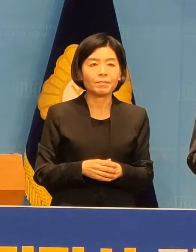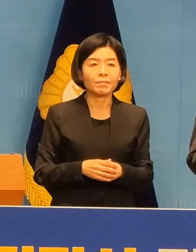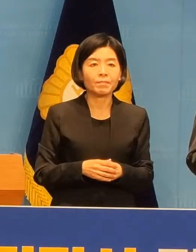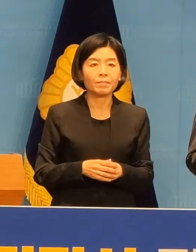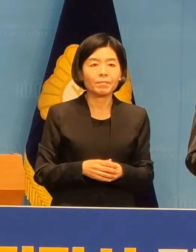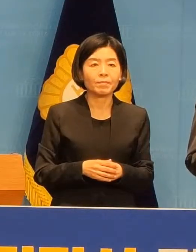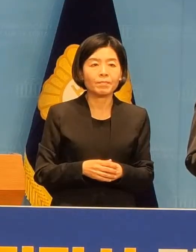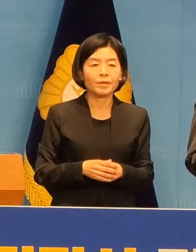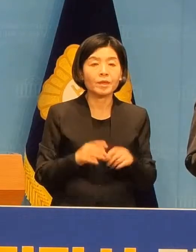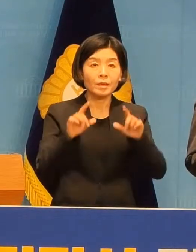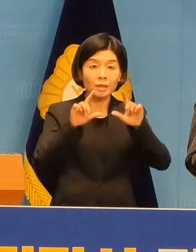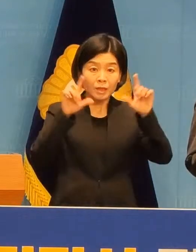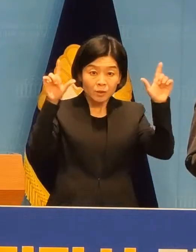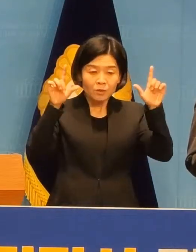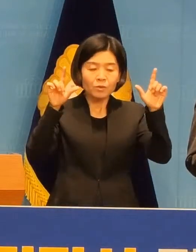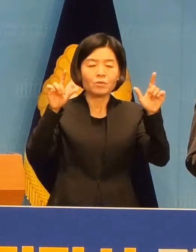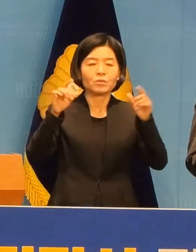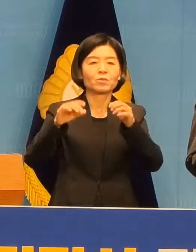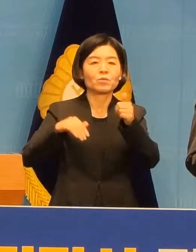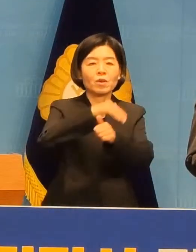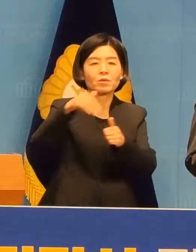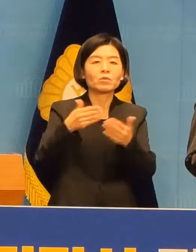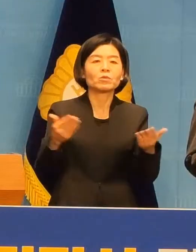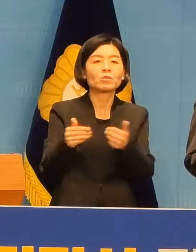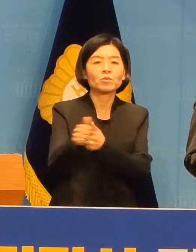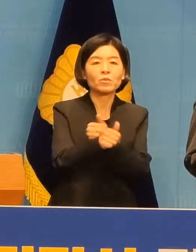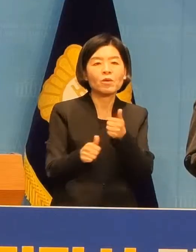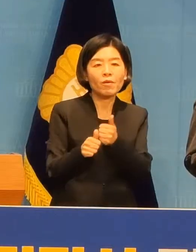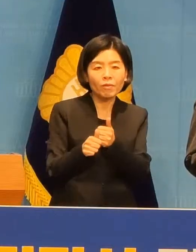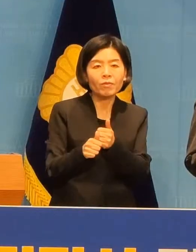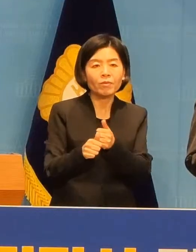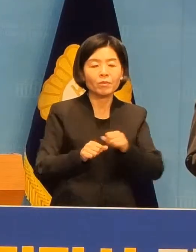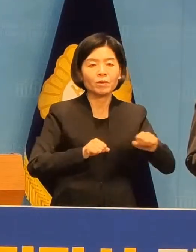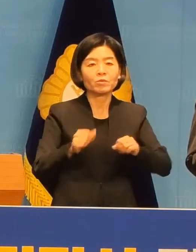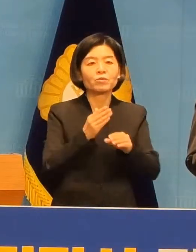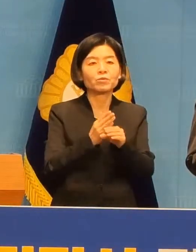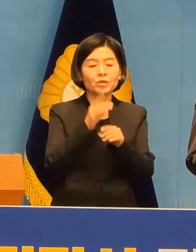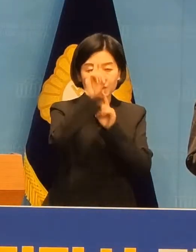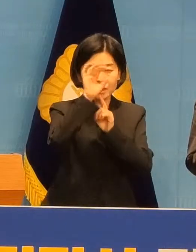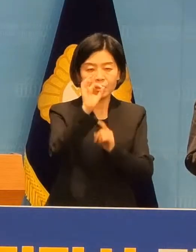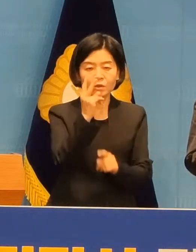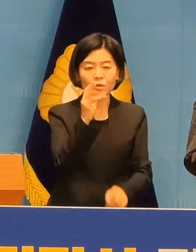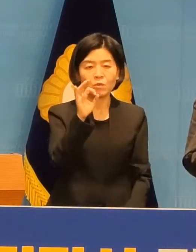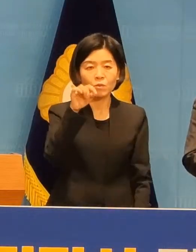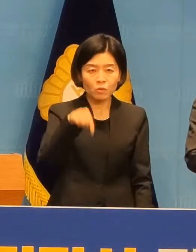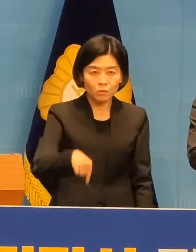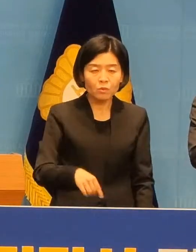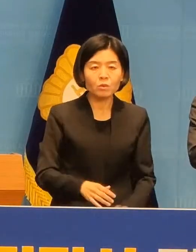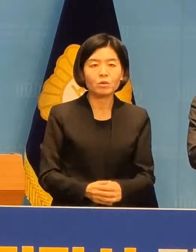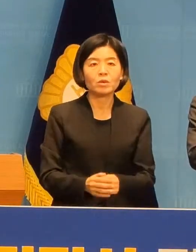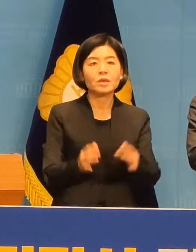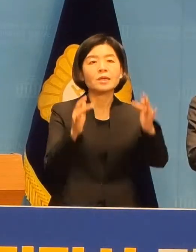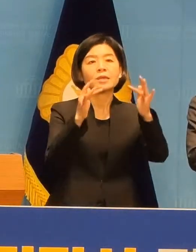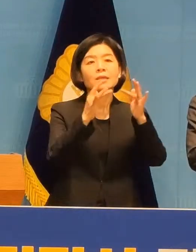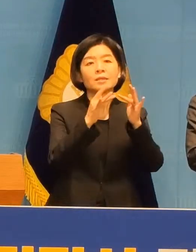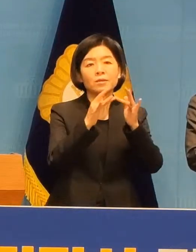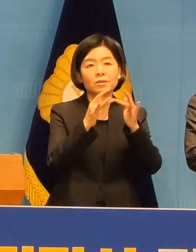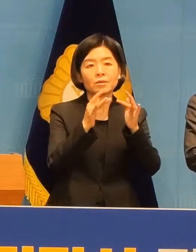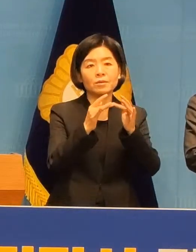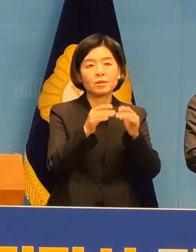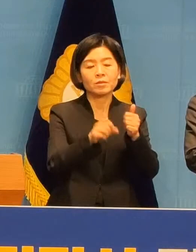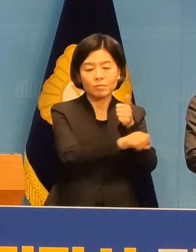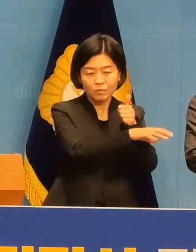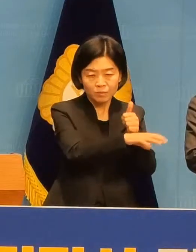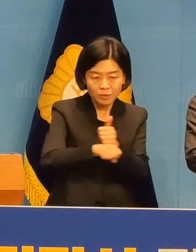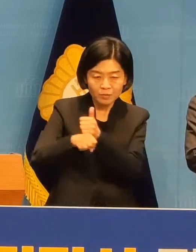예, 기후에너지환경노동위원회에서 활동하고 있는 인천 서구을 이용원입니다. 플랫폼 불공정에 대해서